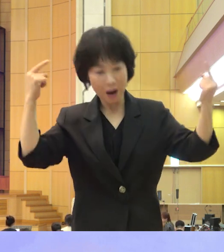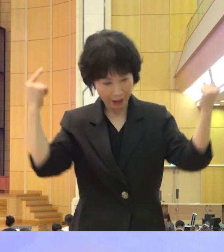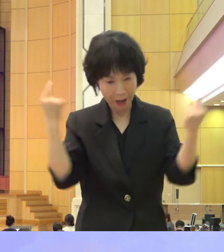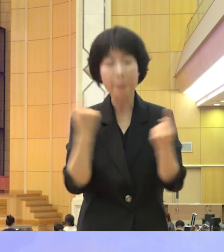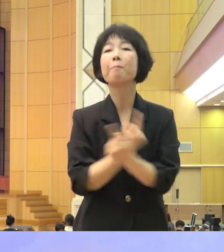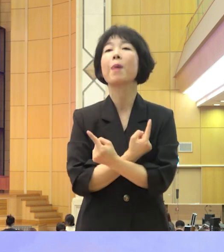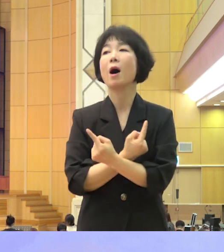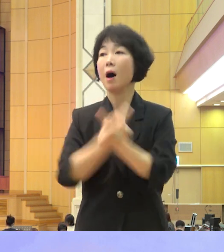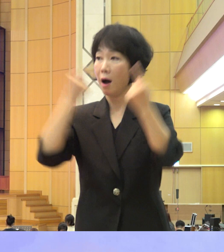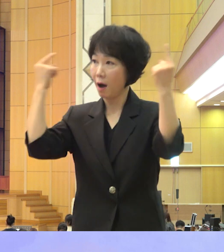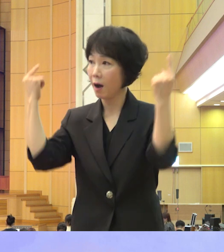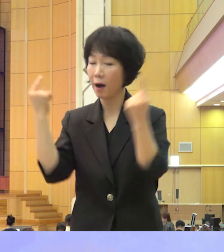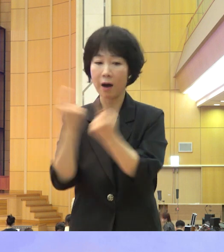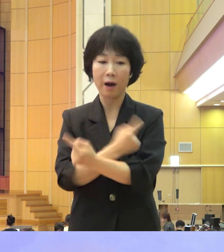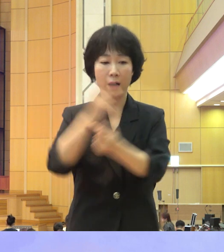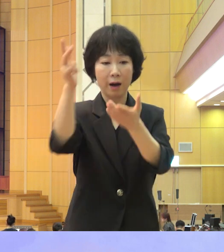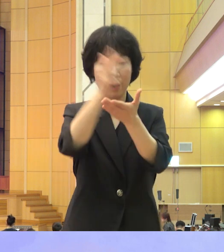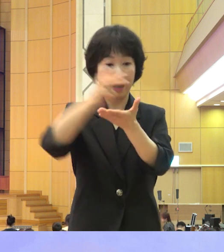여호와